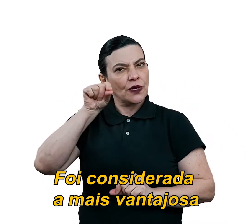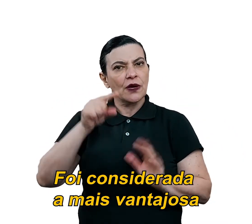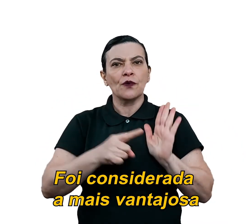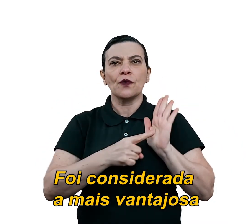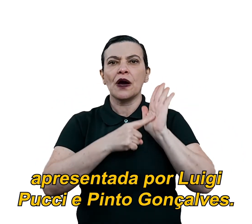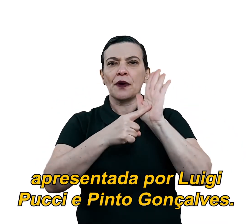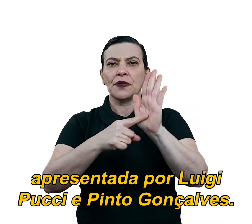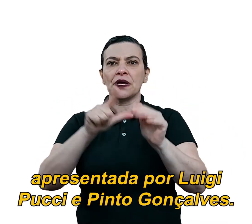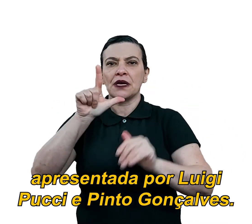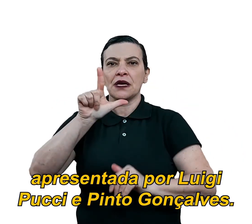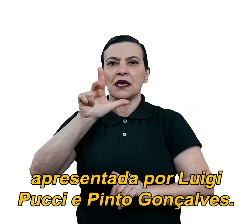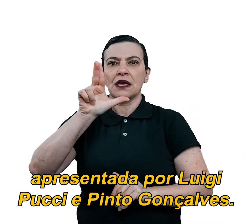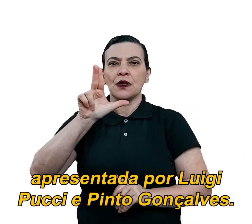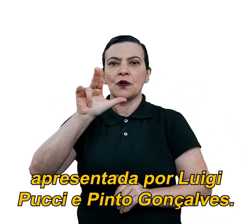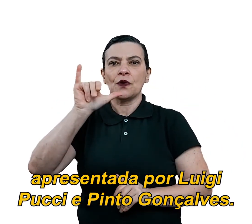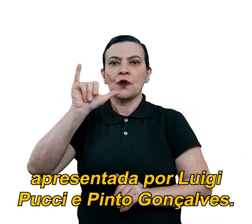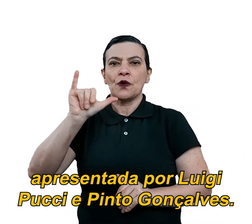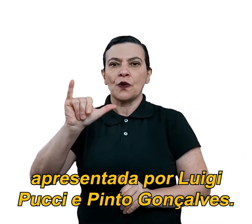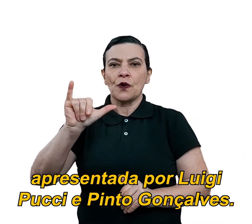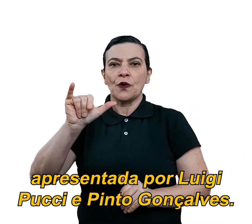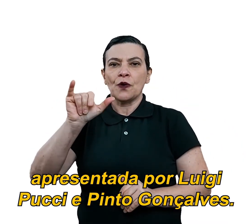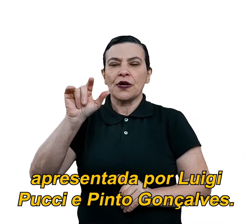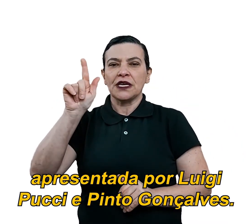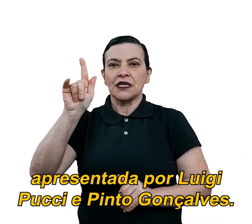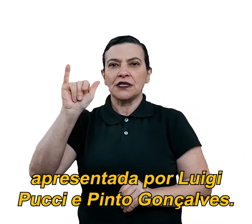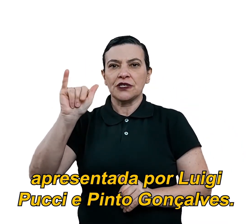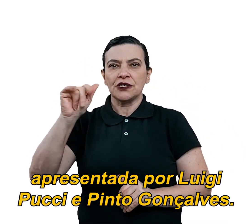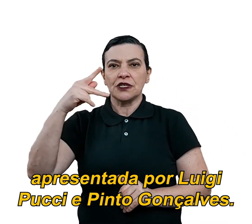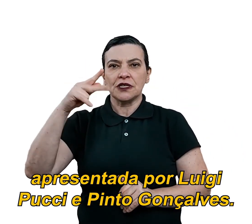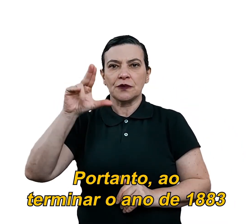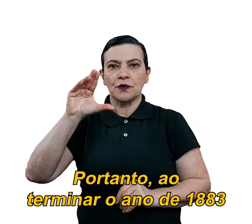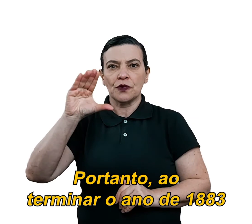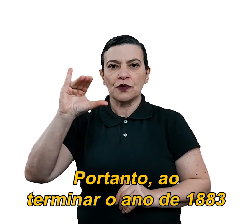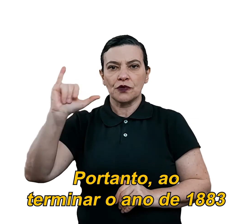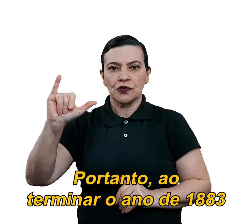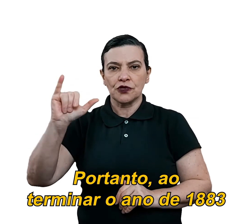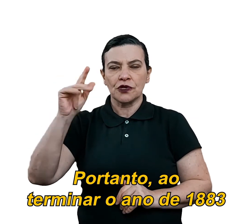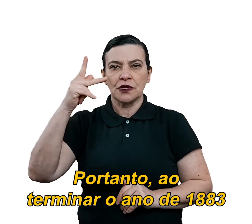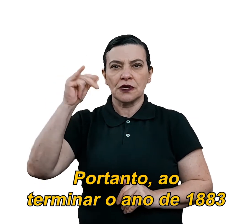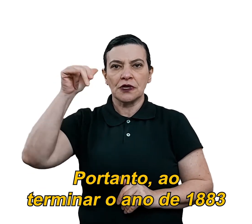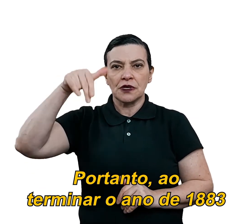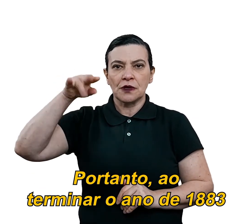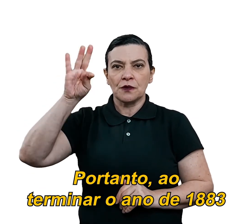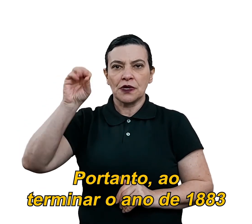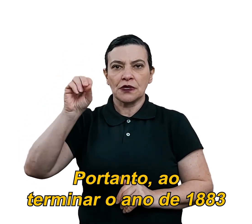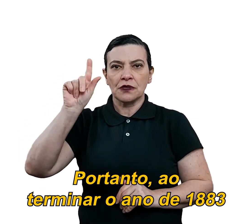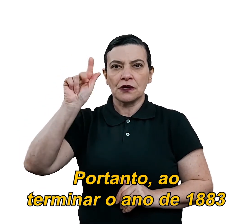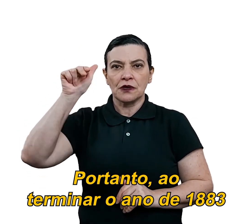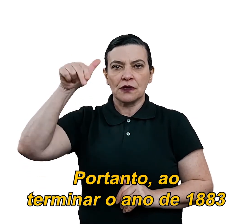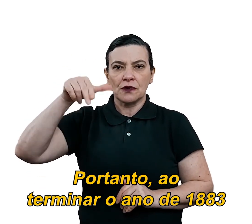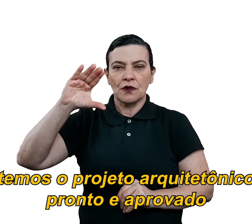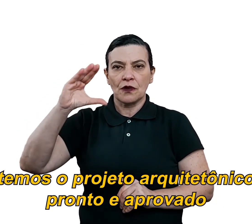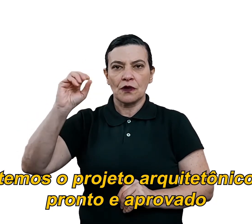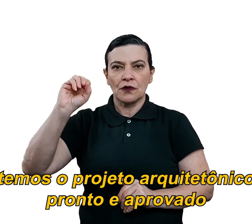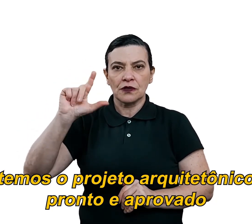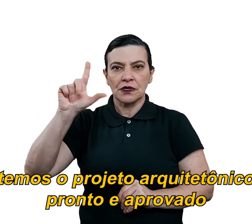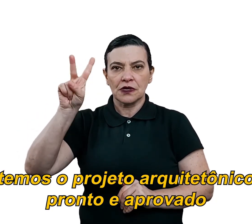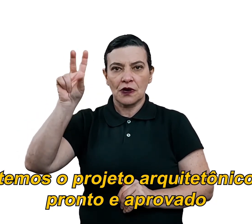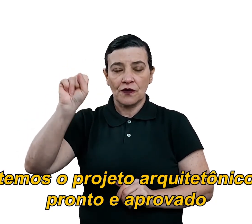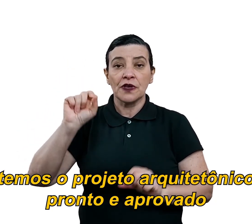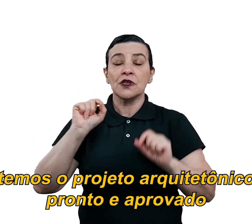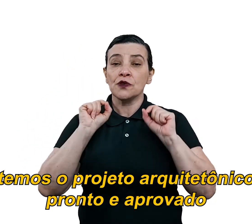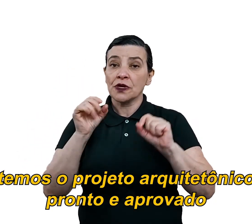mais vantajosa apresentada por Luiz Pucci e Pinto Gonçalves. Portanto, ao terminar o ano de 1983, temos